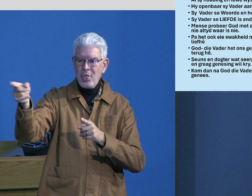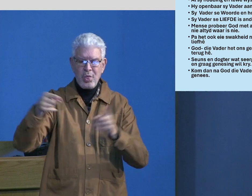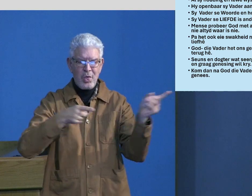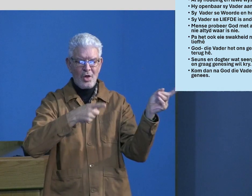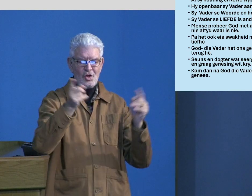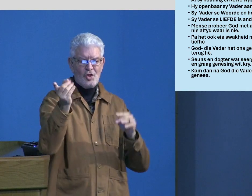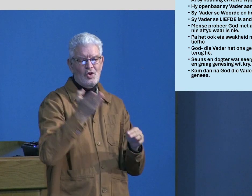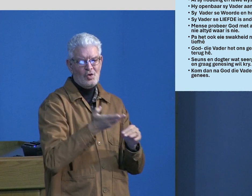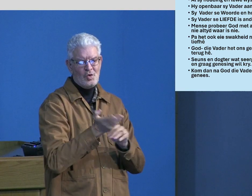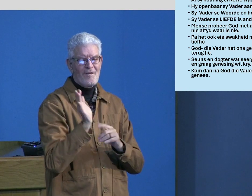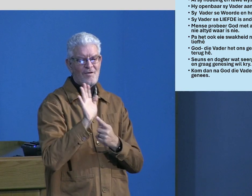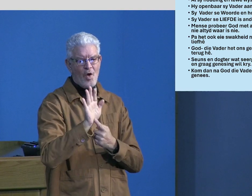moet nie afdwaal nie.